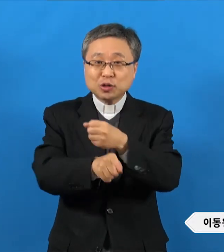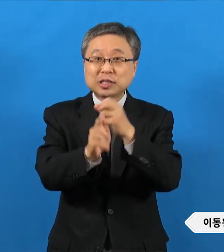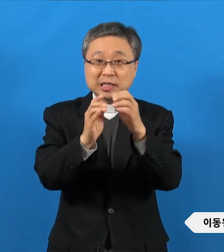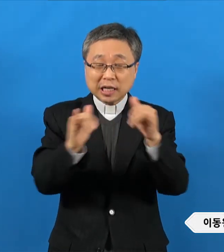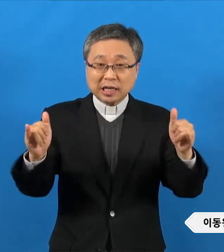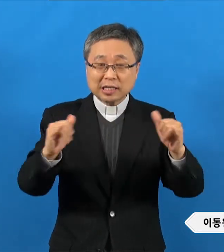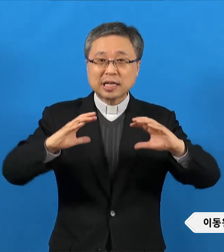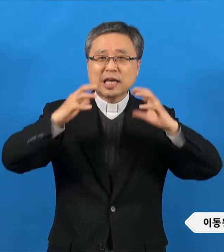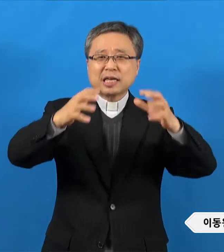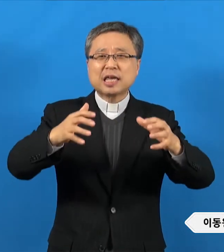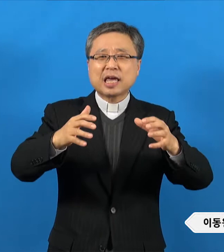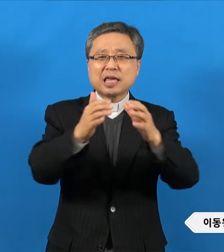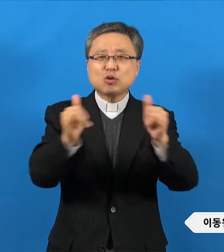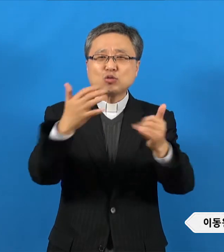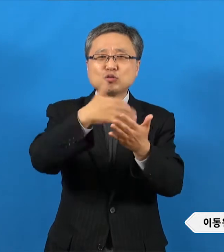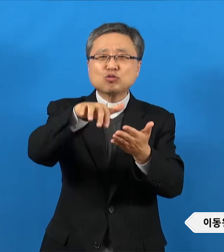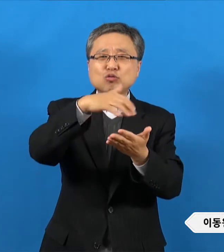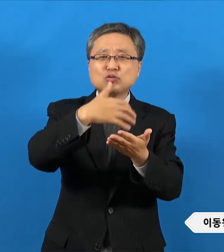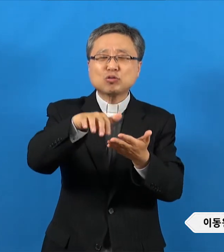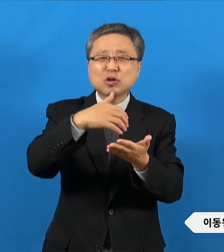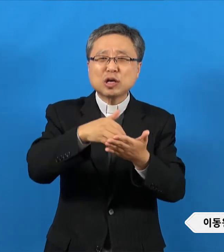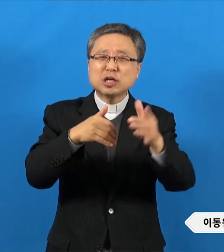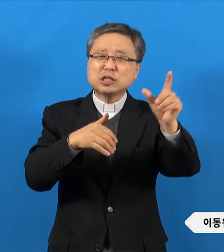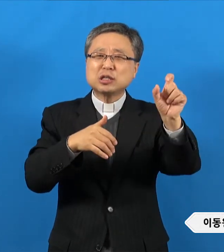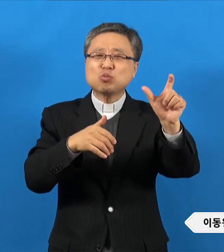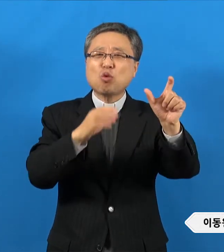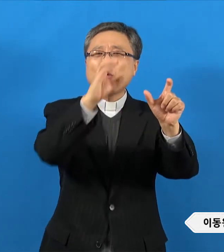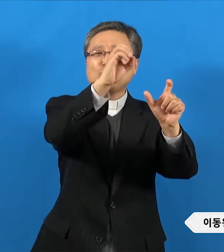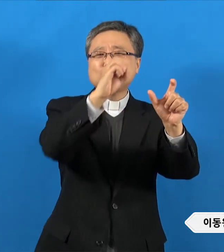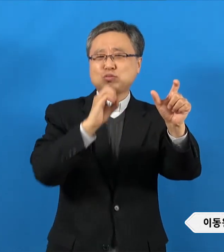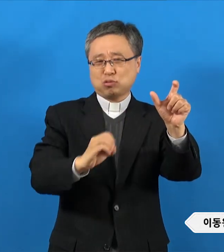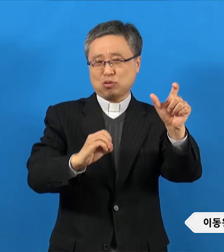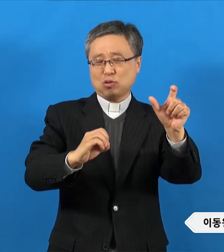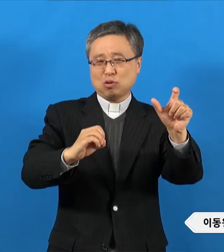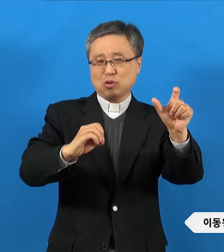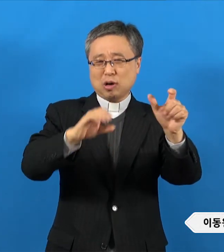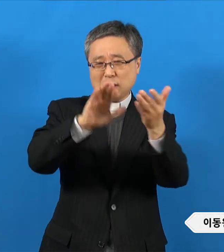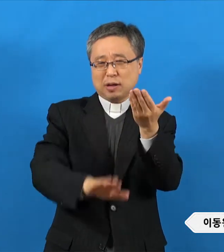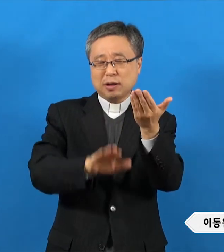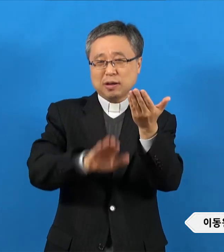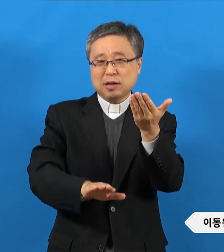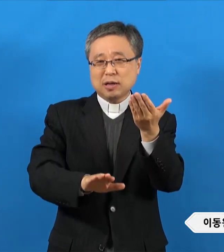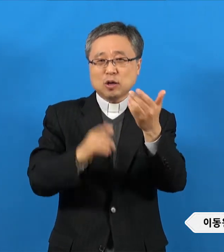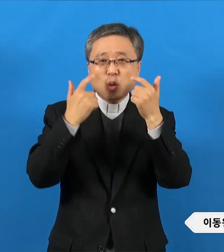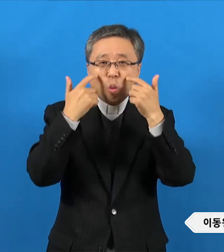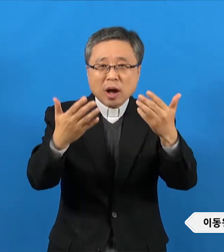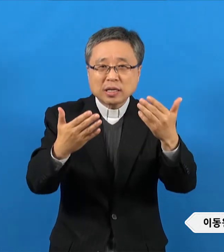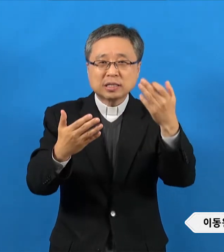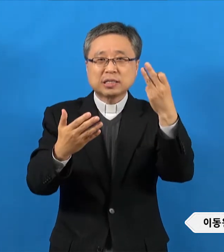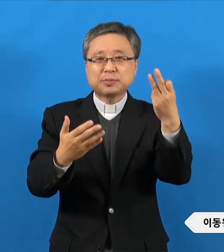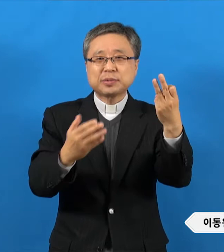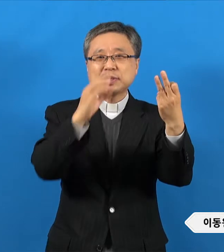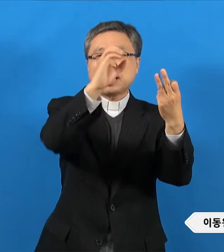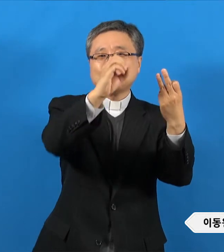인구의 통계 수치는 15% 미만입니다. 정확한 통계는 13% 정도로 알려져